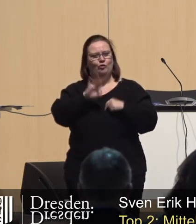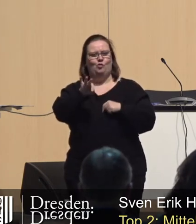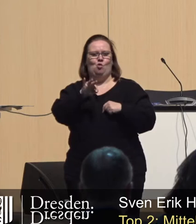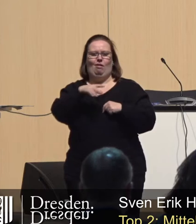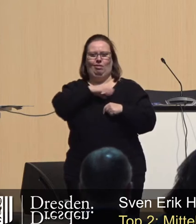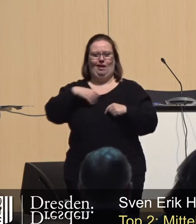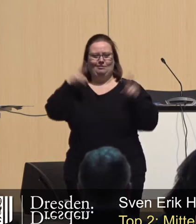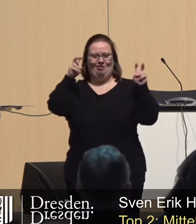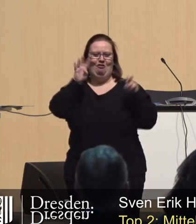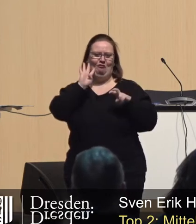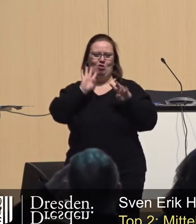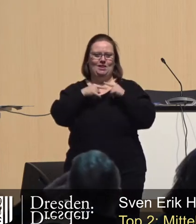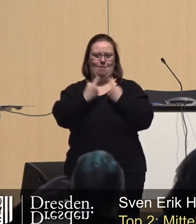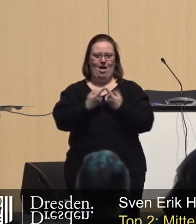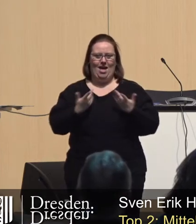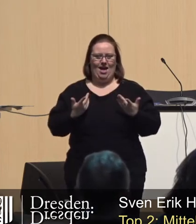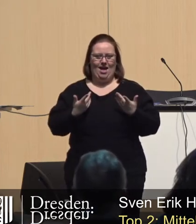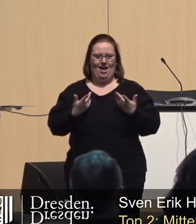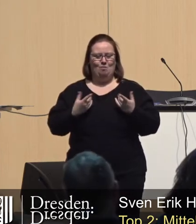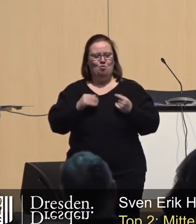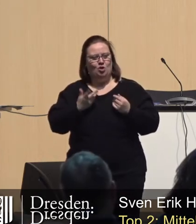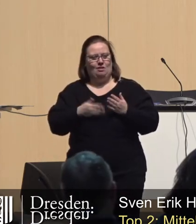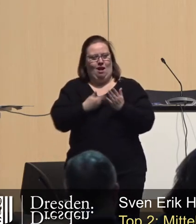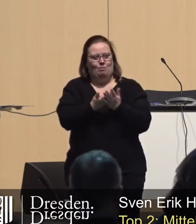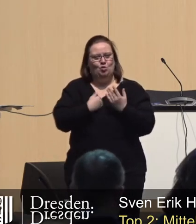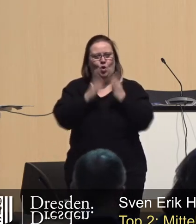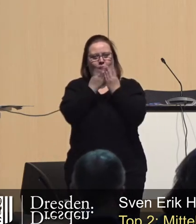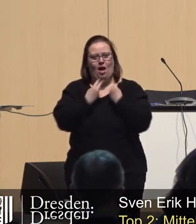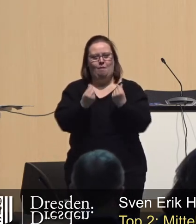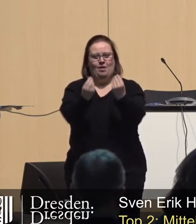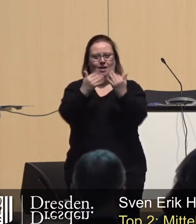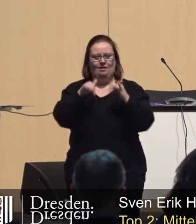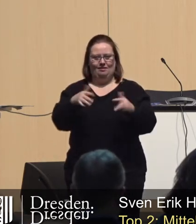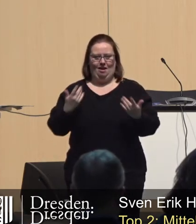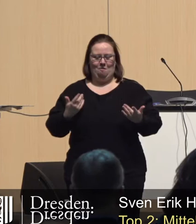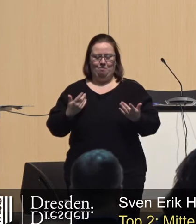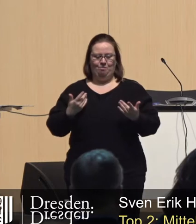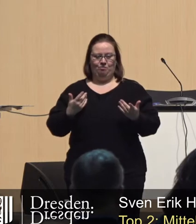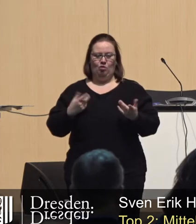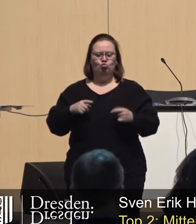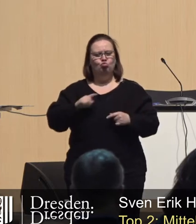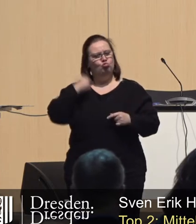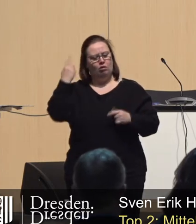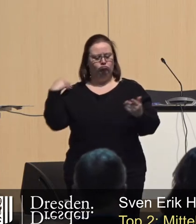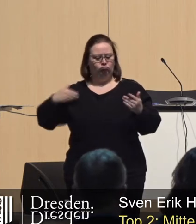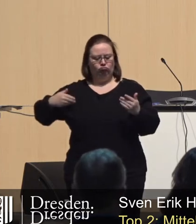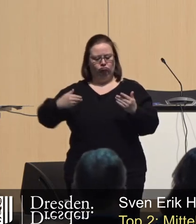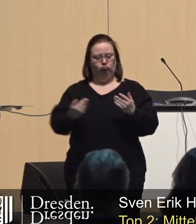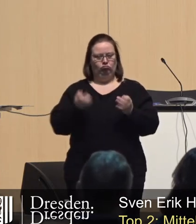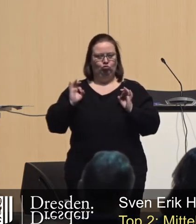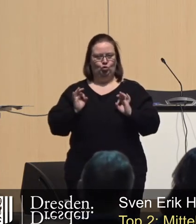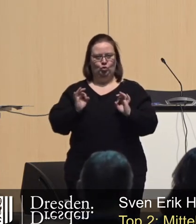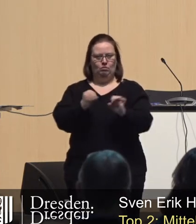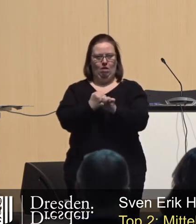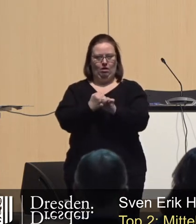Dresdner, dort ein entsprechendes Ambiente geboten haben. Das haben wir, denke ich, sehr zuverlässig gemacht.